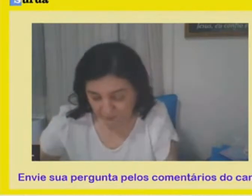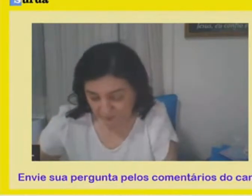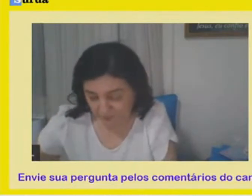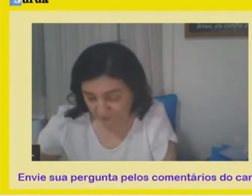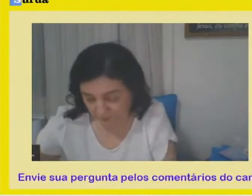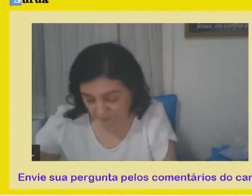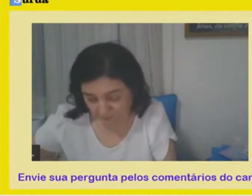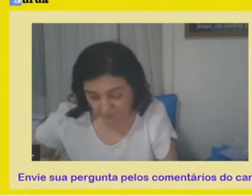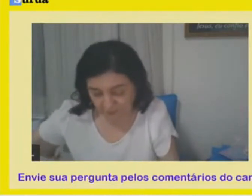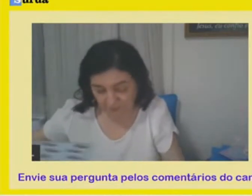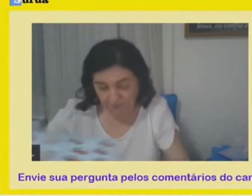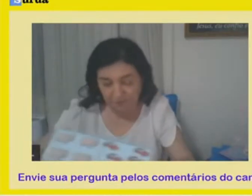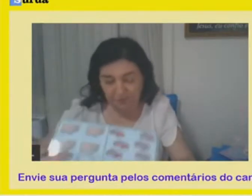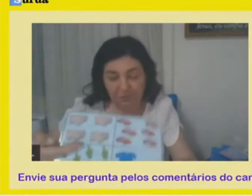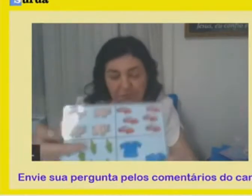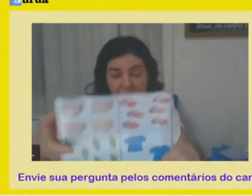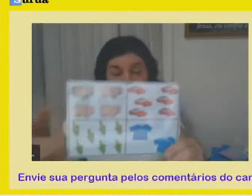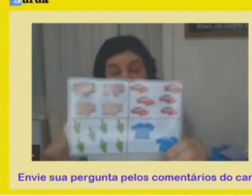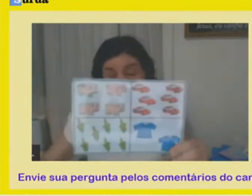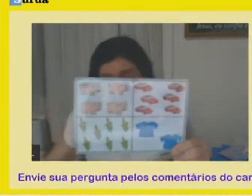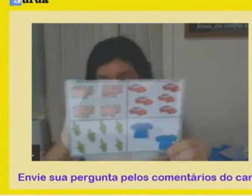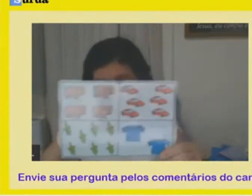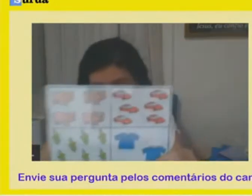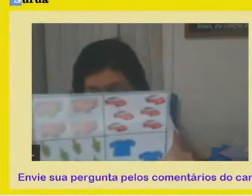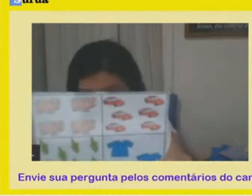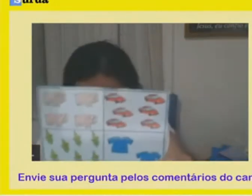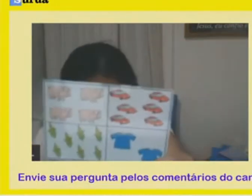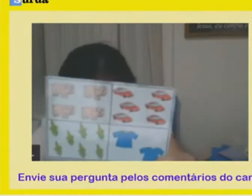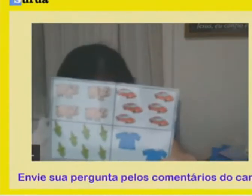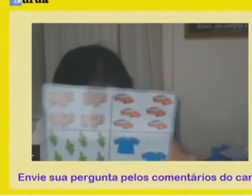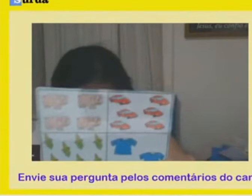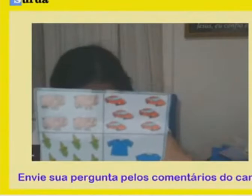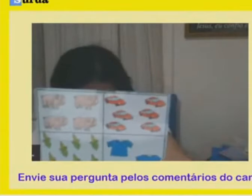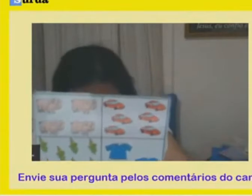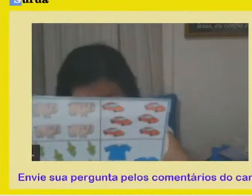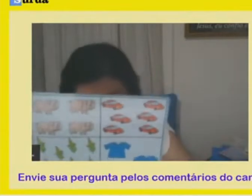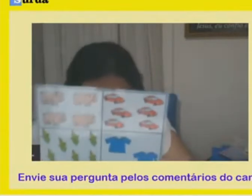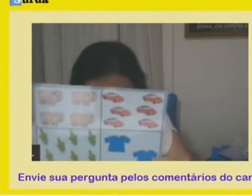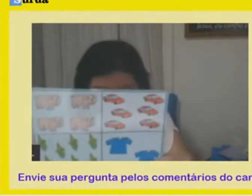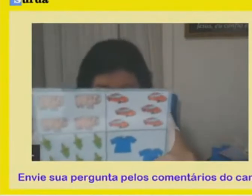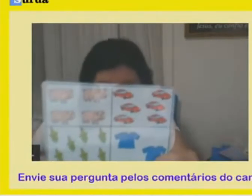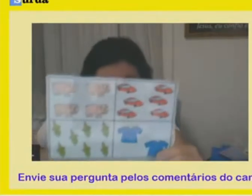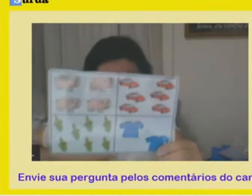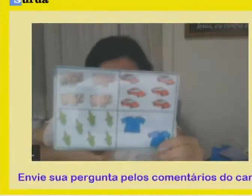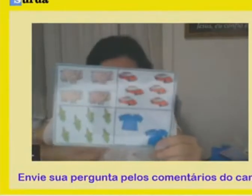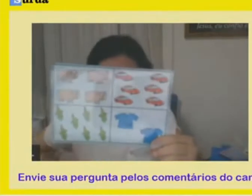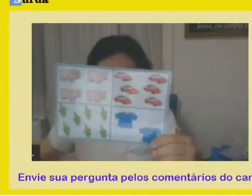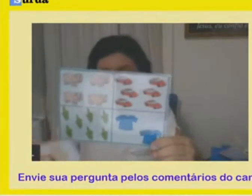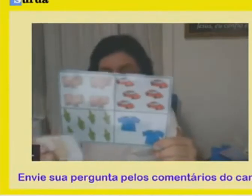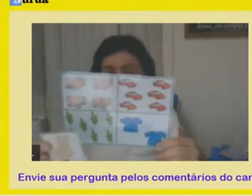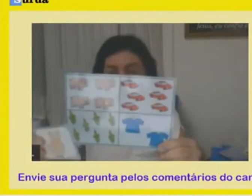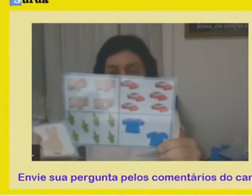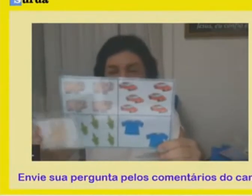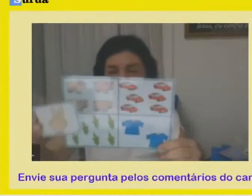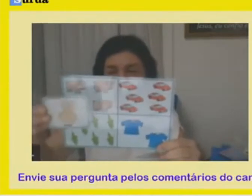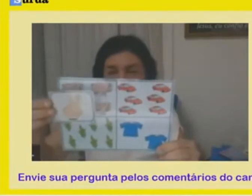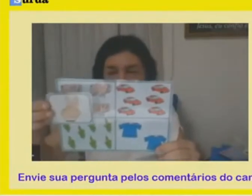É, tudo em língua de sinais. Ó, esse aqui é a língua de sinais, né? Tá em Libras. Olha só.